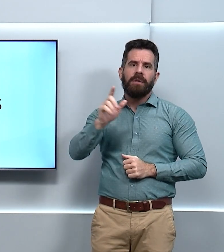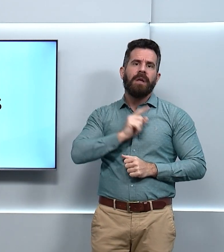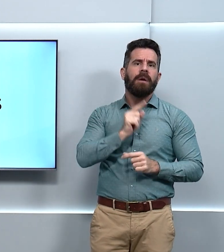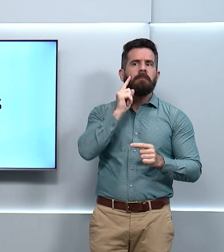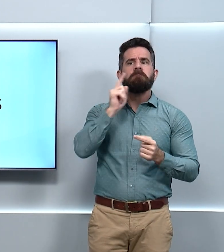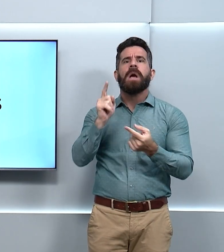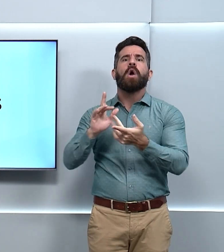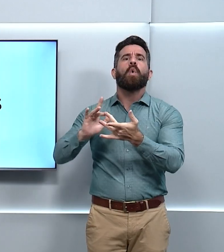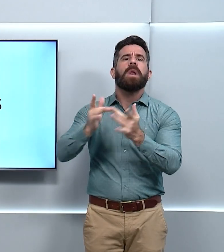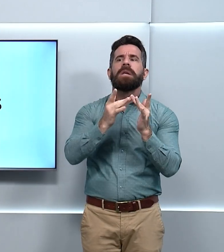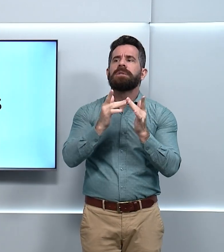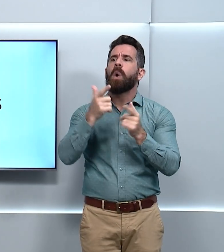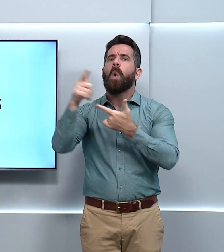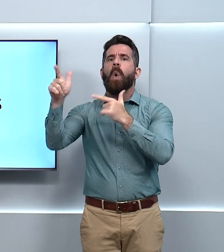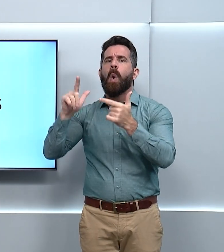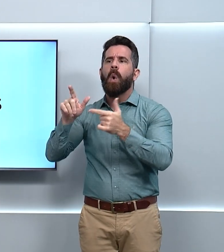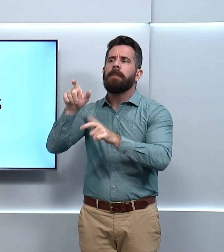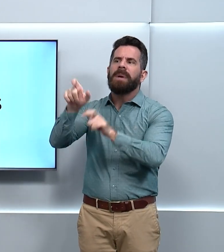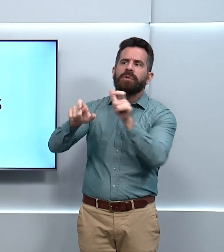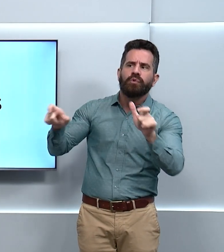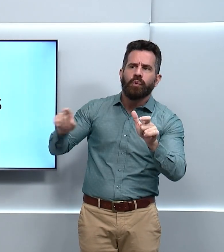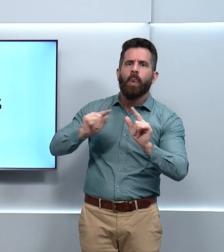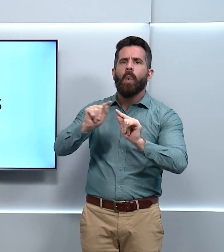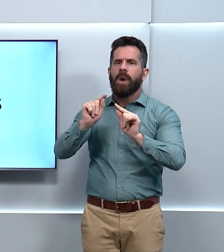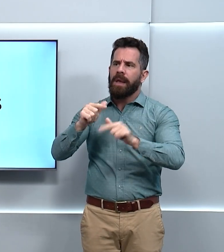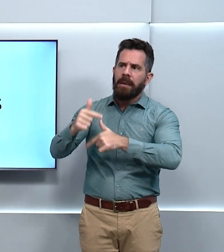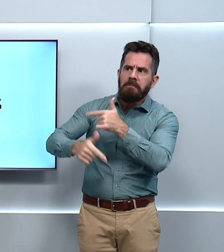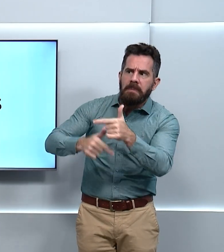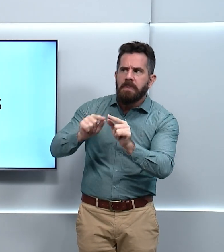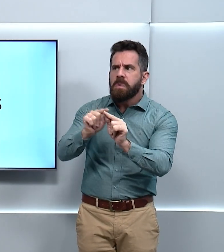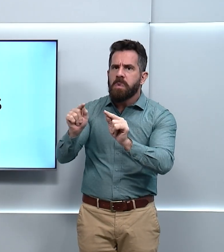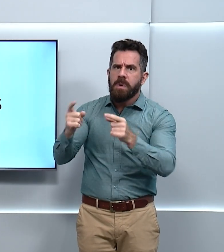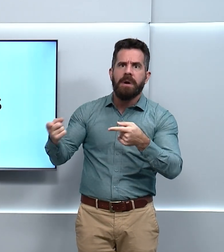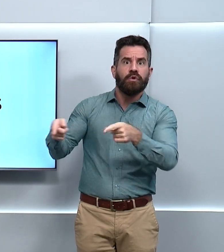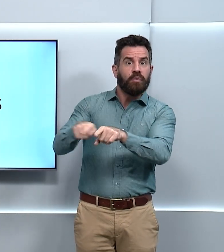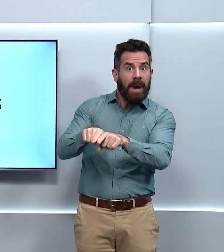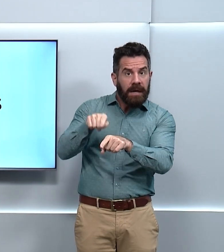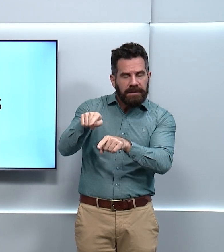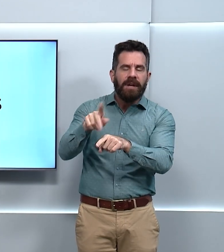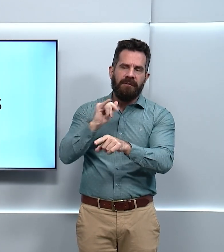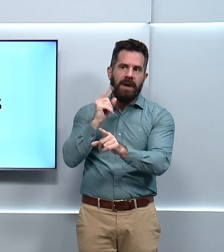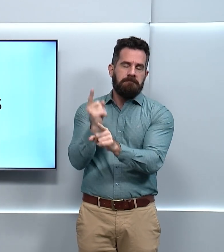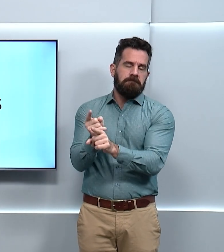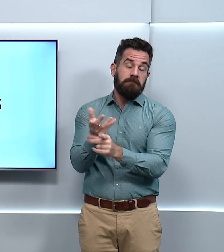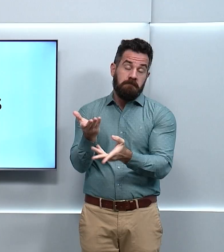possíveis conexões e outros envolvidos na prática desses crimes.